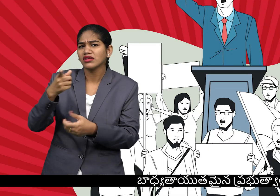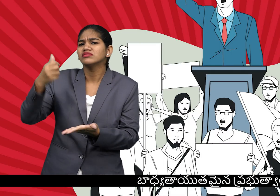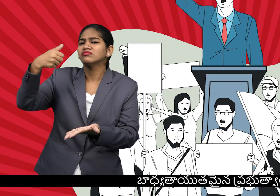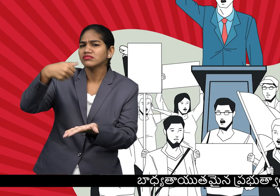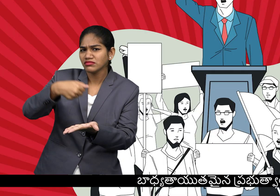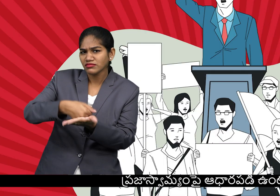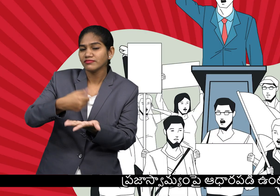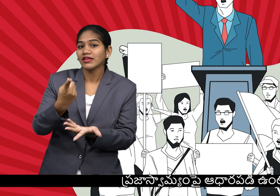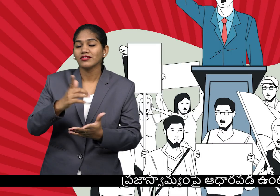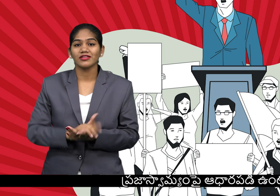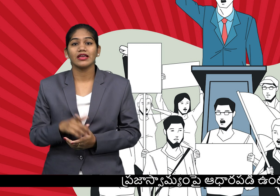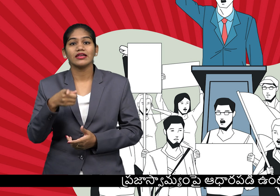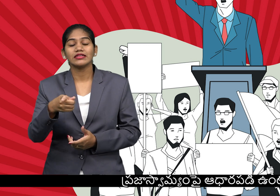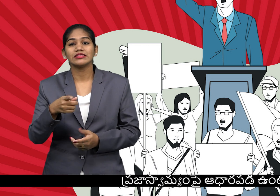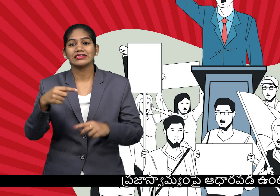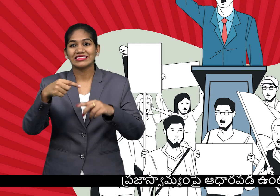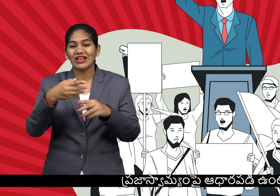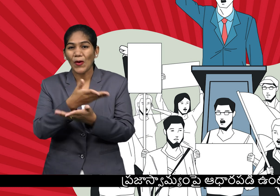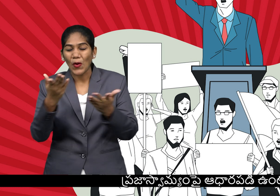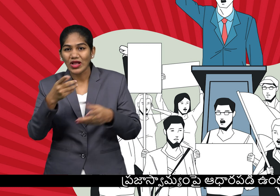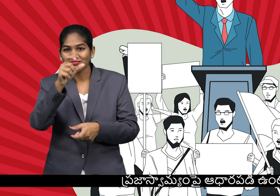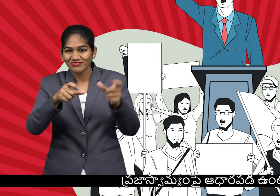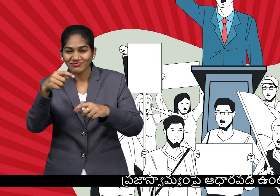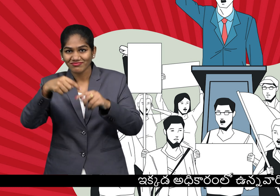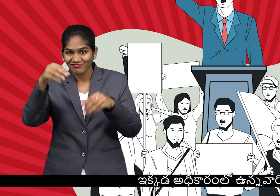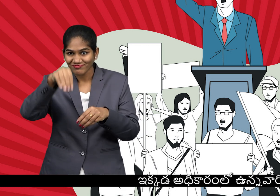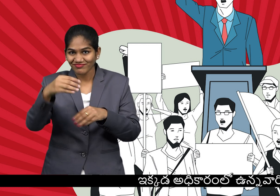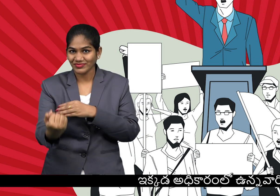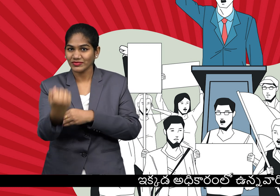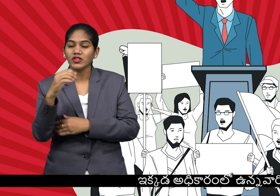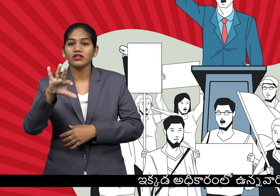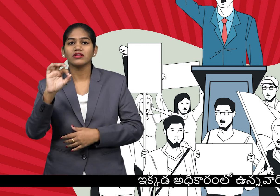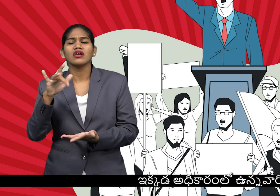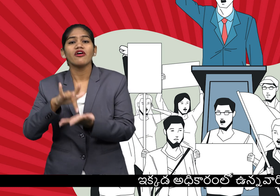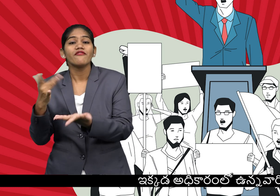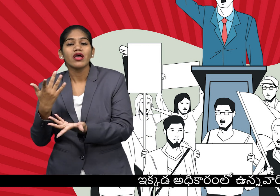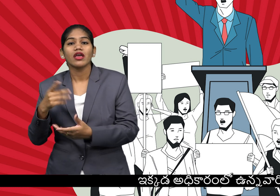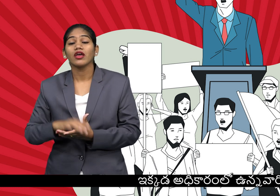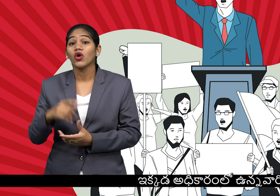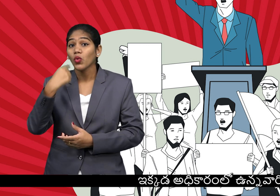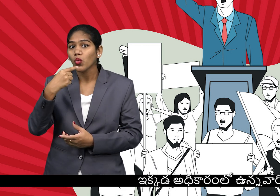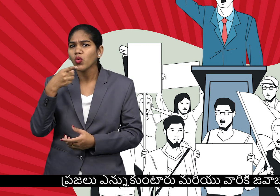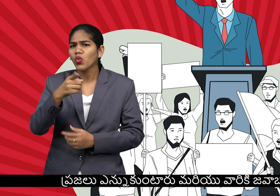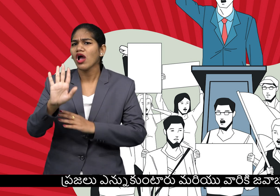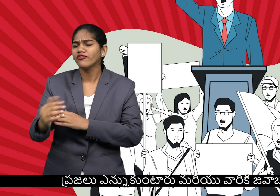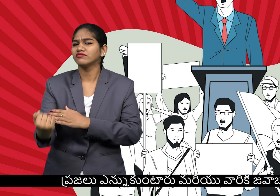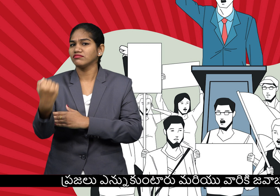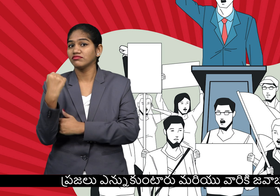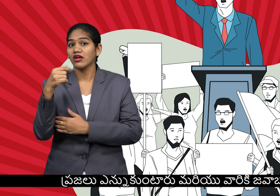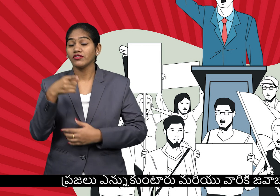బాధ్యతాయుతమైన ప్రభుత్వాలు ప్రజాస్వామ్యంపై ఆధారపడి ఉంటాయి. ఇక్కడ అధికారంలో ఉన్నవారిని